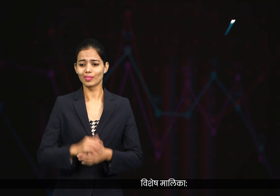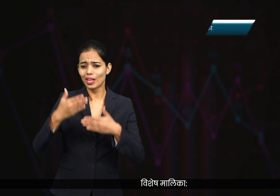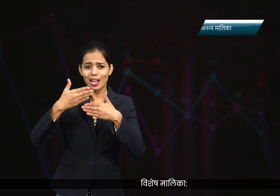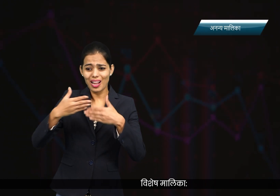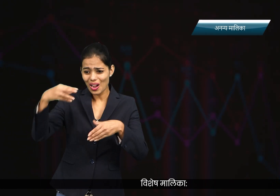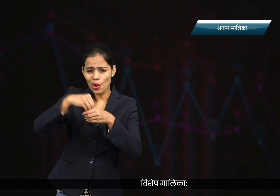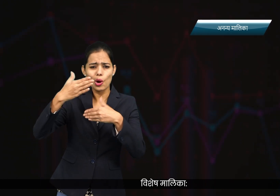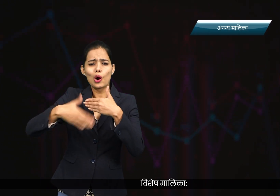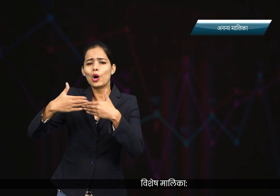विशेष मालिका.